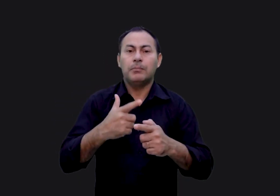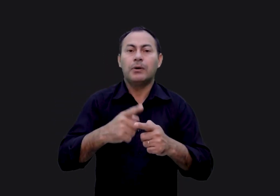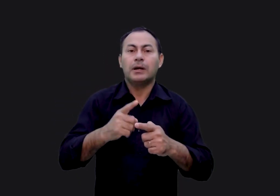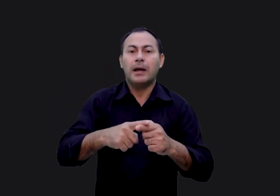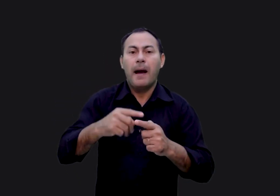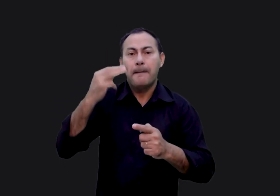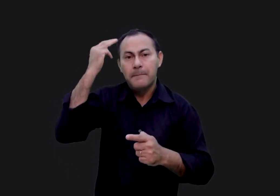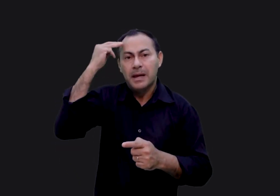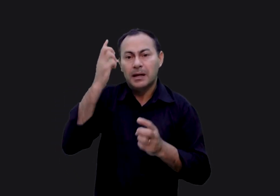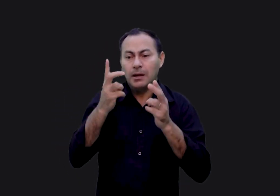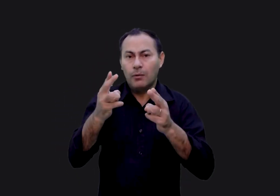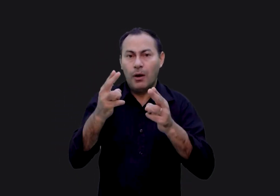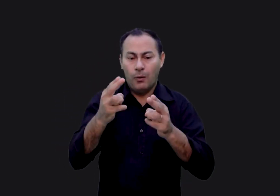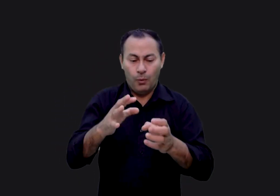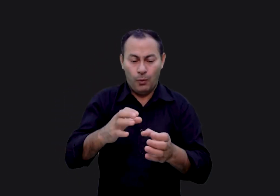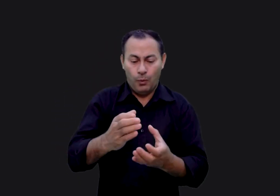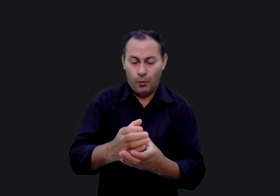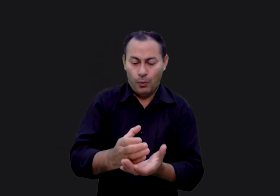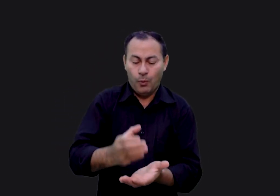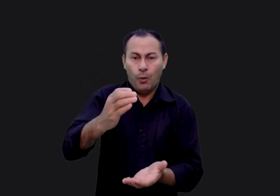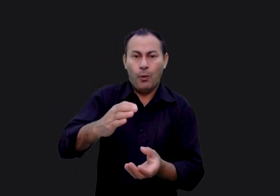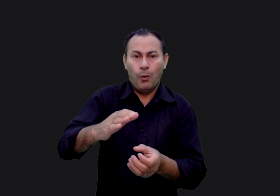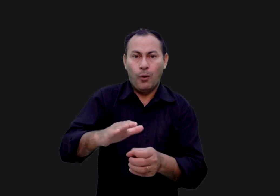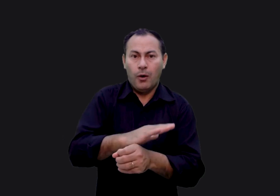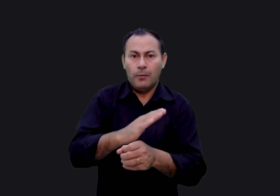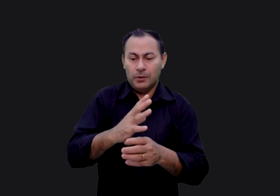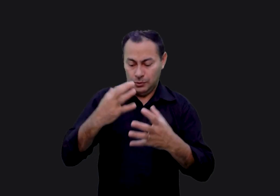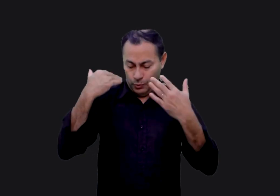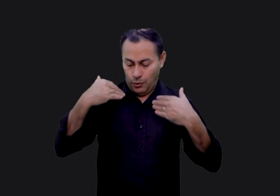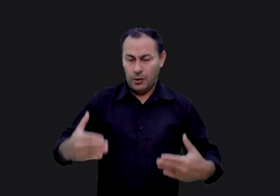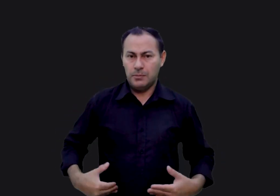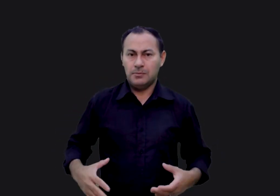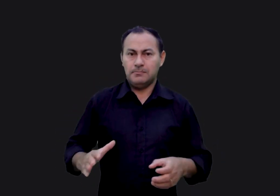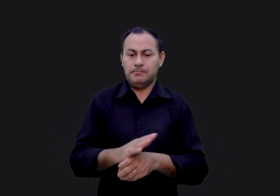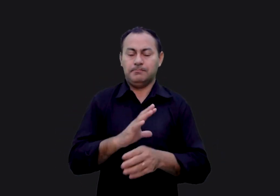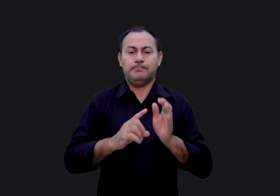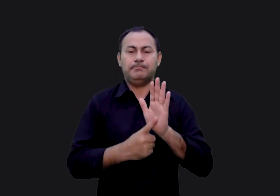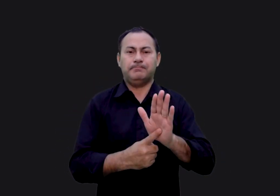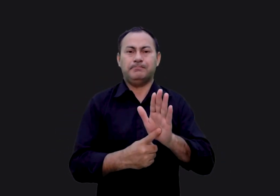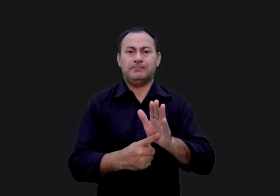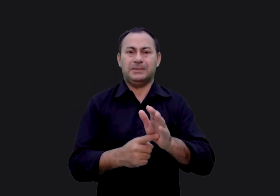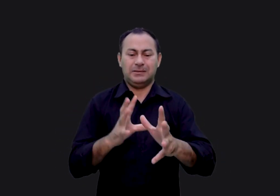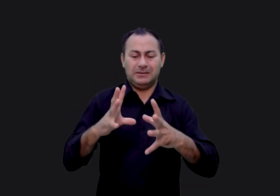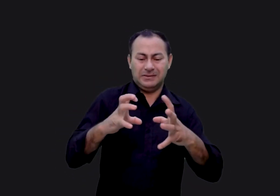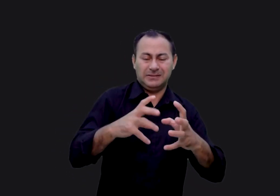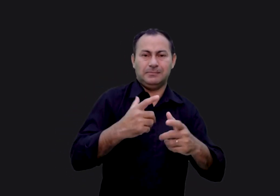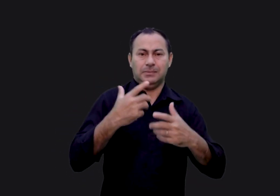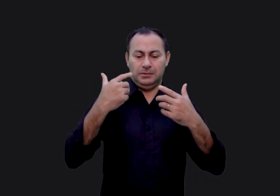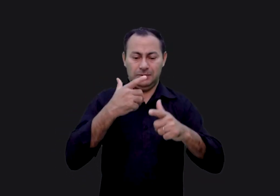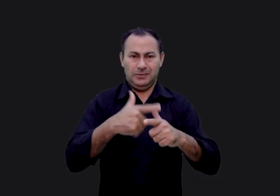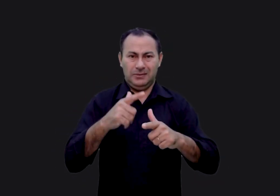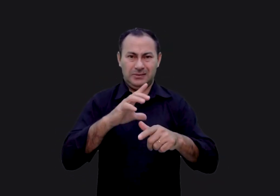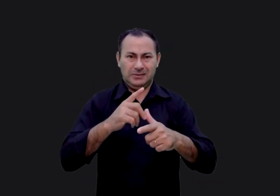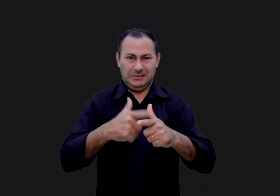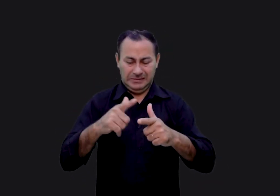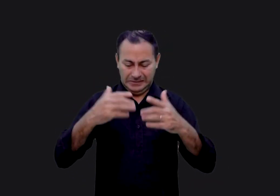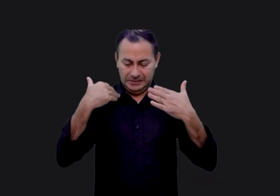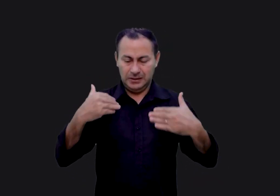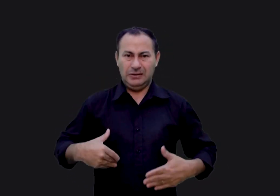como um copo. Quando o copo se enche de conflitos, a pessoa passa a apresentar sintomas físicos. Esses sintomas mostram que é